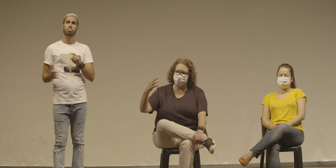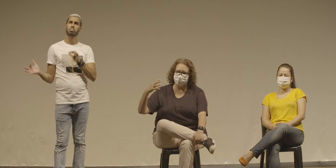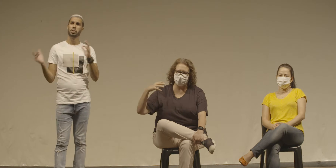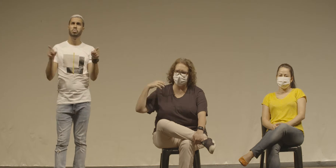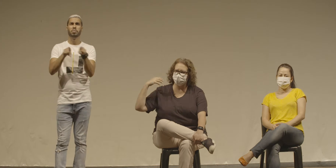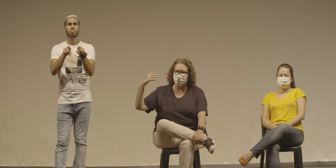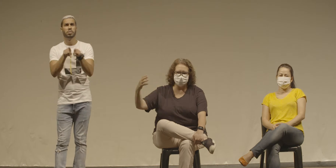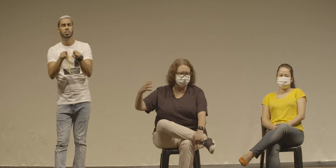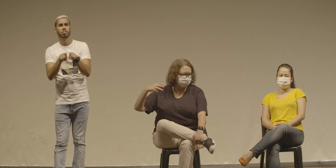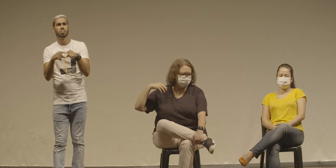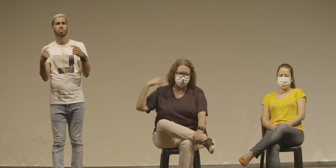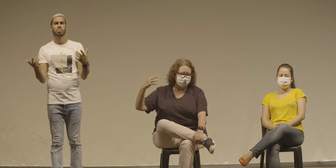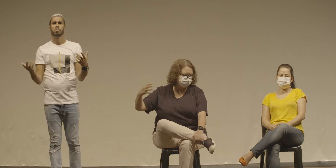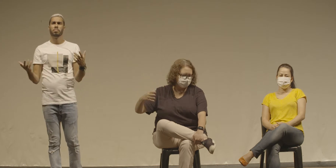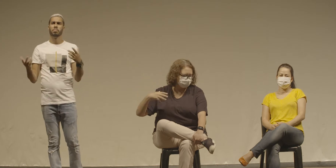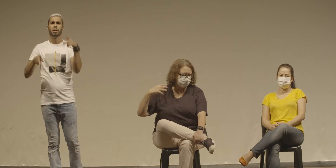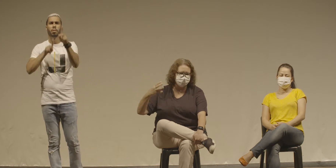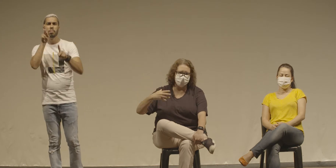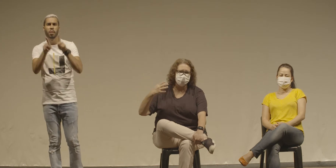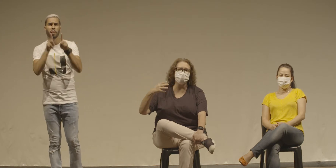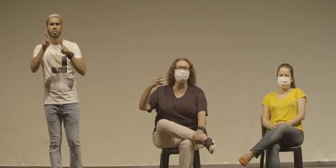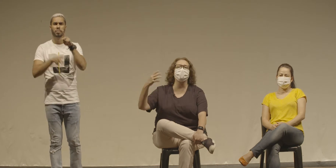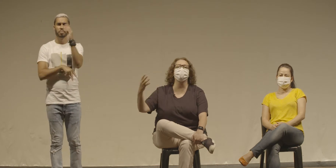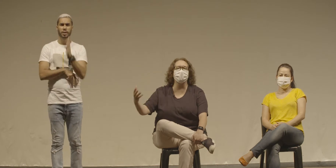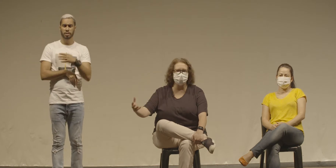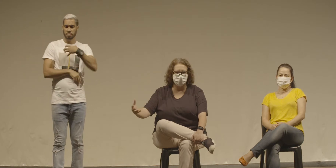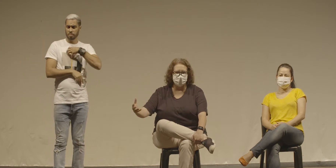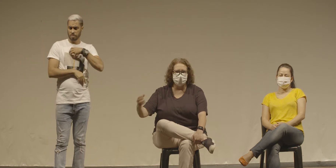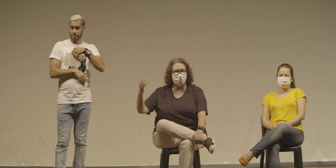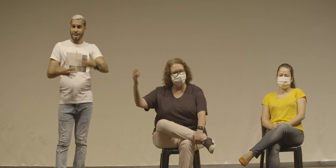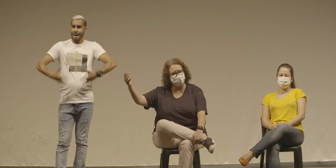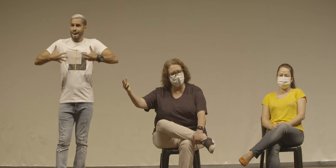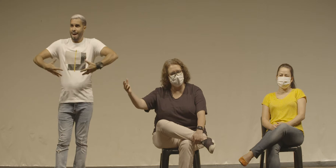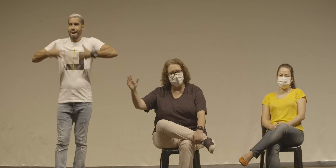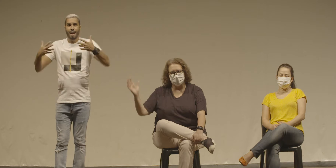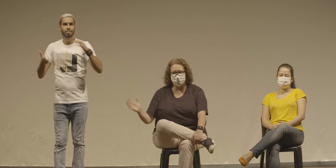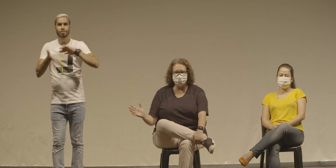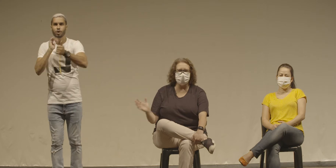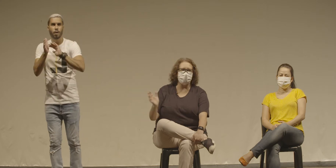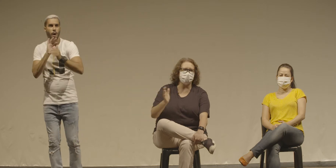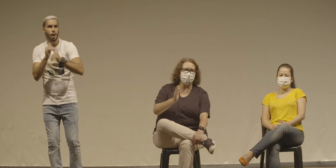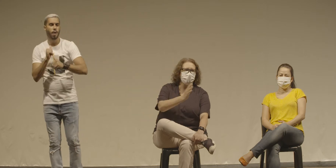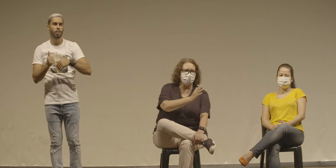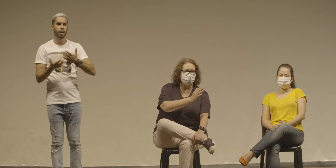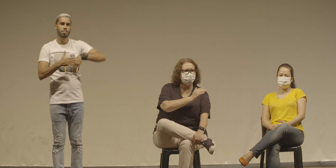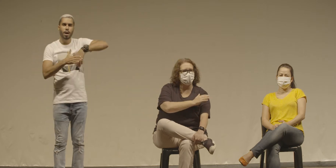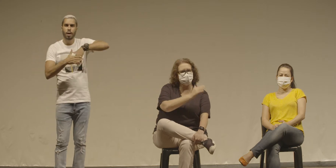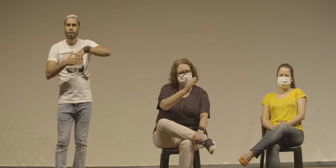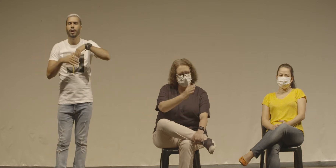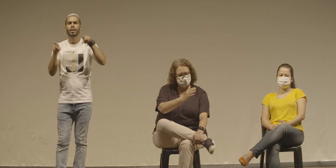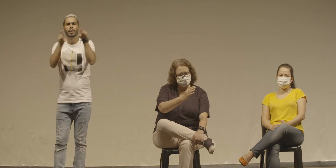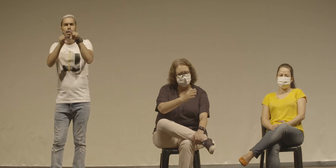né, o povo brasileiro estava muito entusiasmado com o futebol e isso reverberou